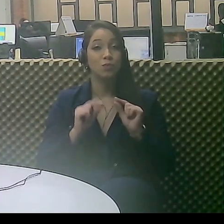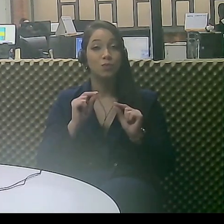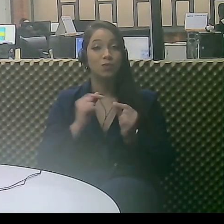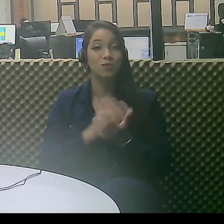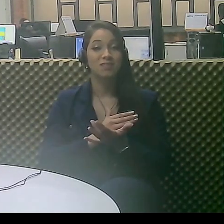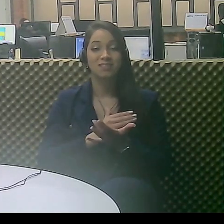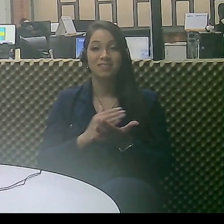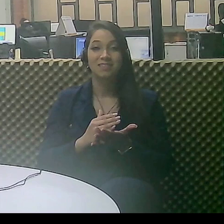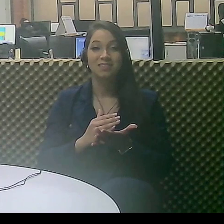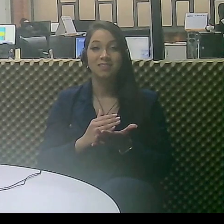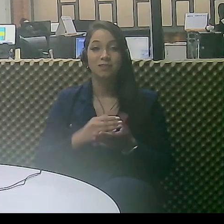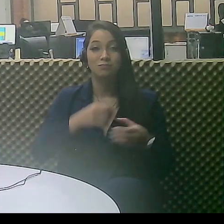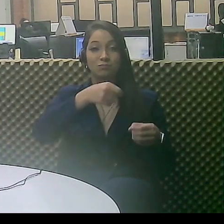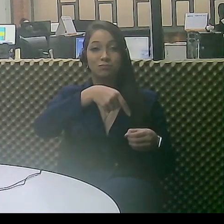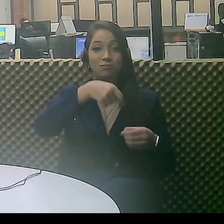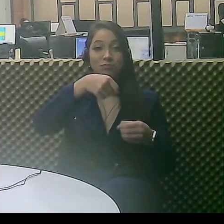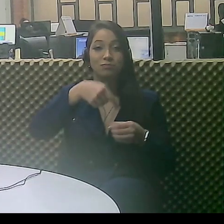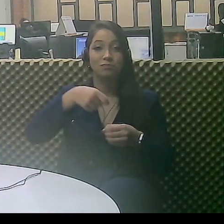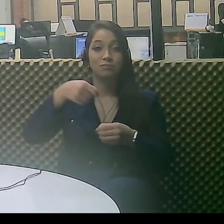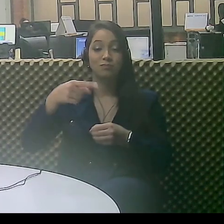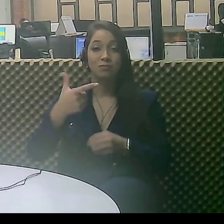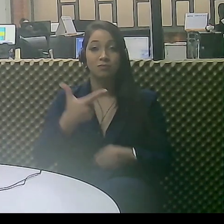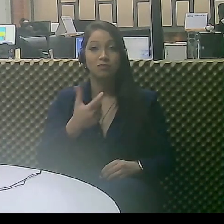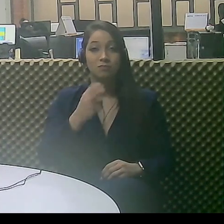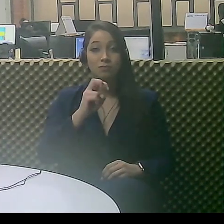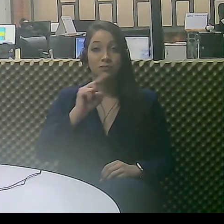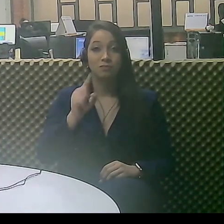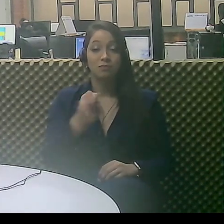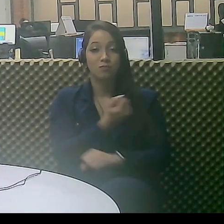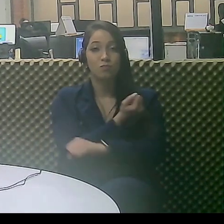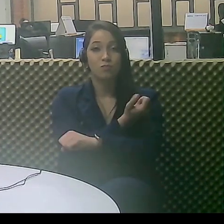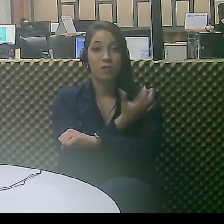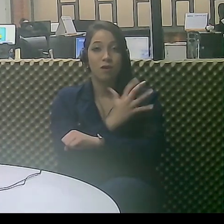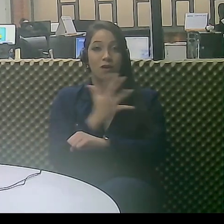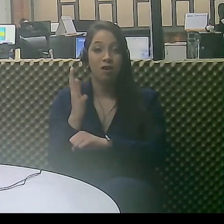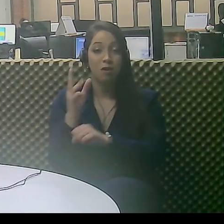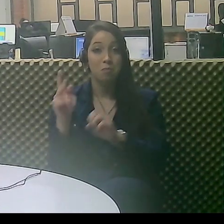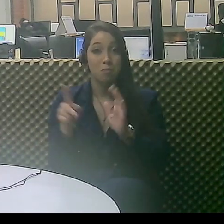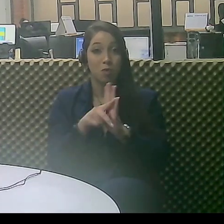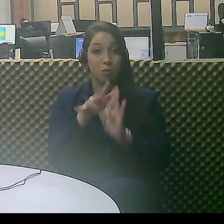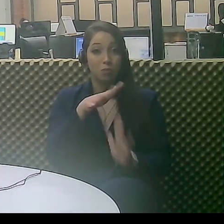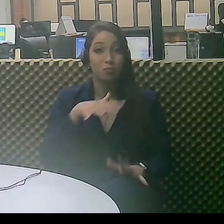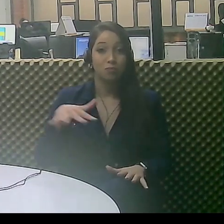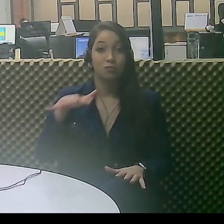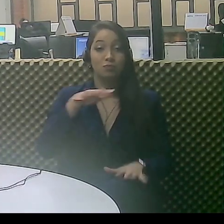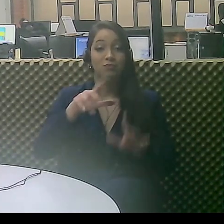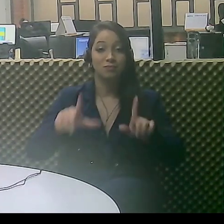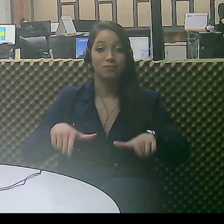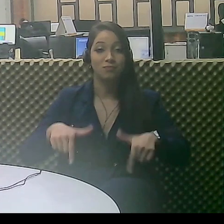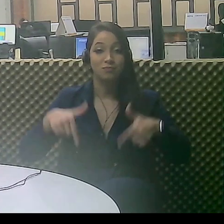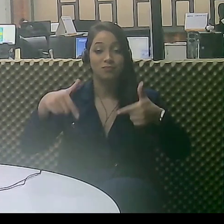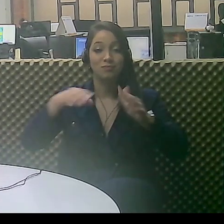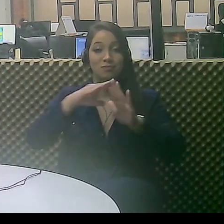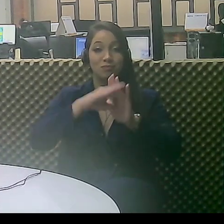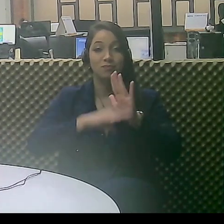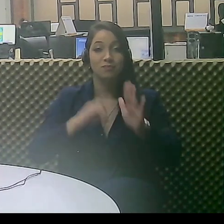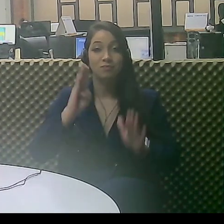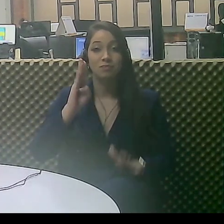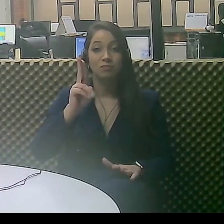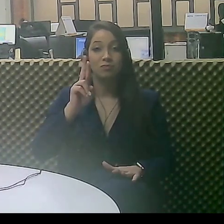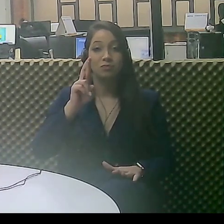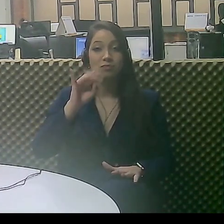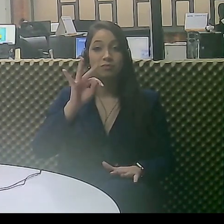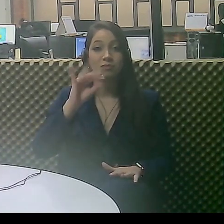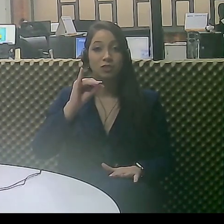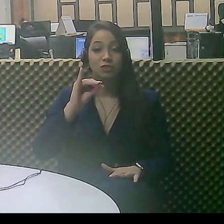iniciou a temporada de plantio de 25.000 mudas nativas as é parte do programa Buriti e